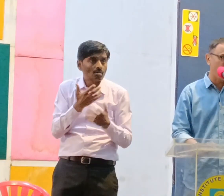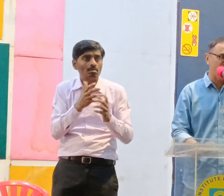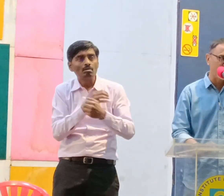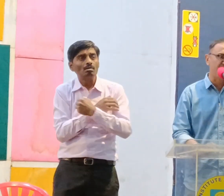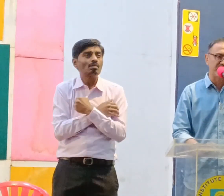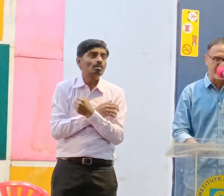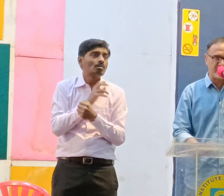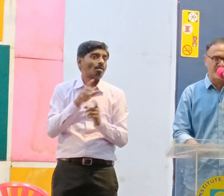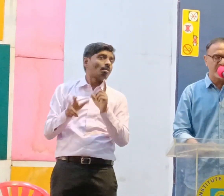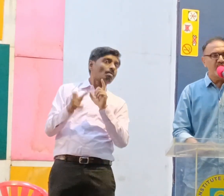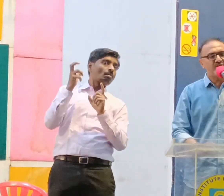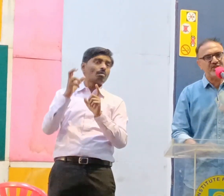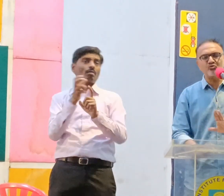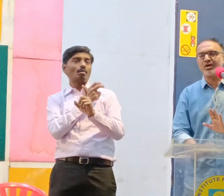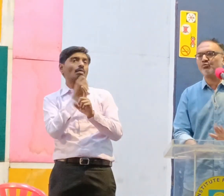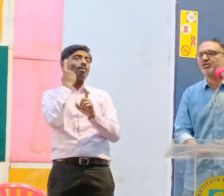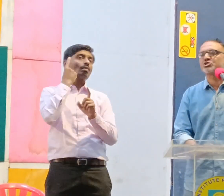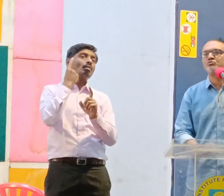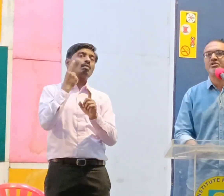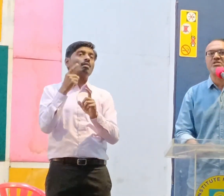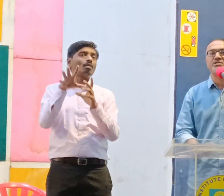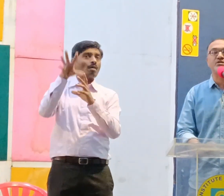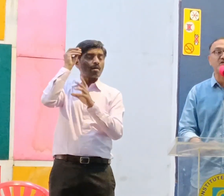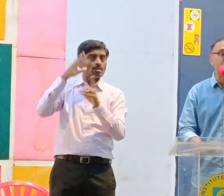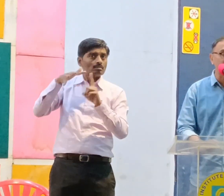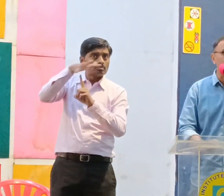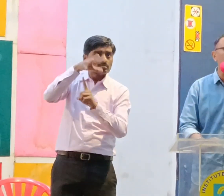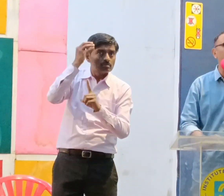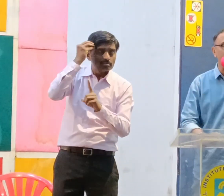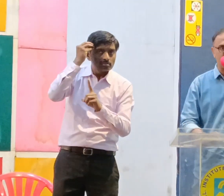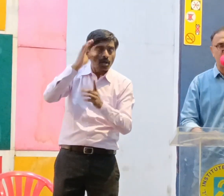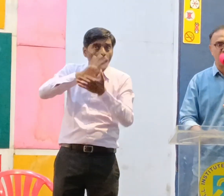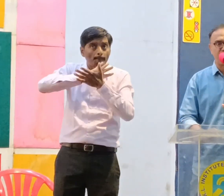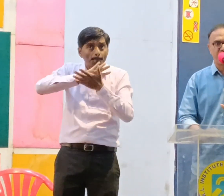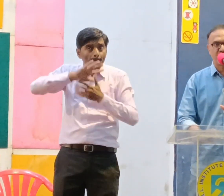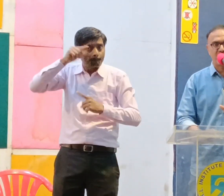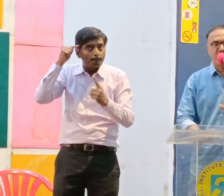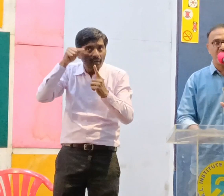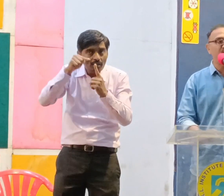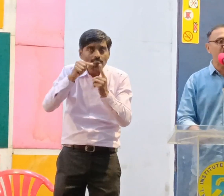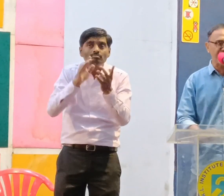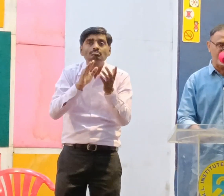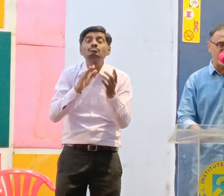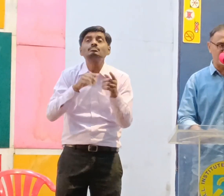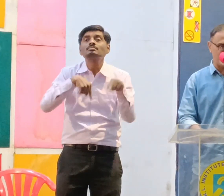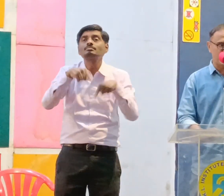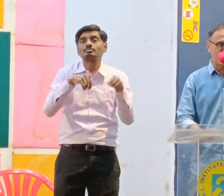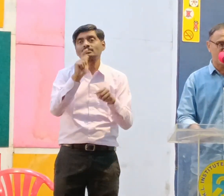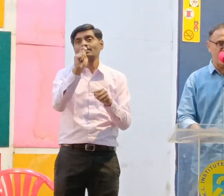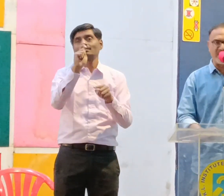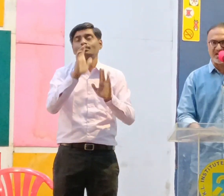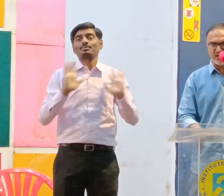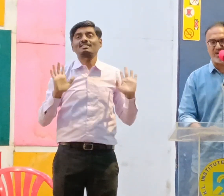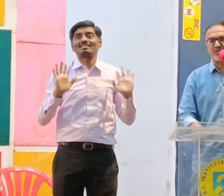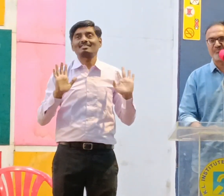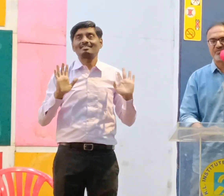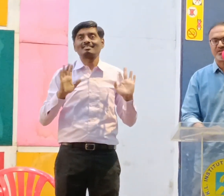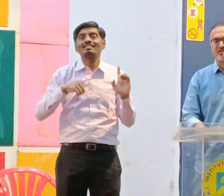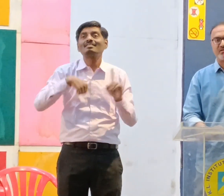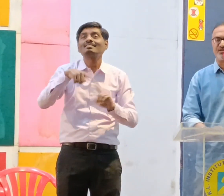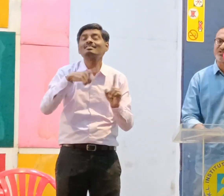પરિચિત થવું વાતાવરણ સાથે પછીનું મારું લક્ષ્ય હોય છે 10 રન સુધી પહોંચવું ડબલ ફિગરમાં જવું 2